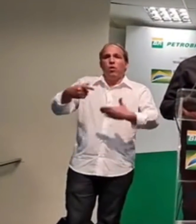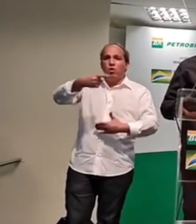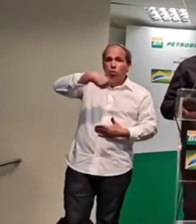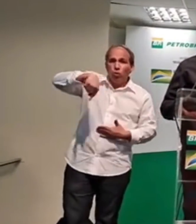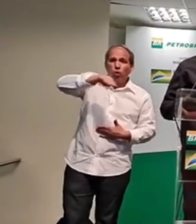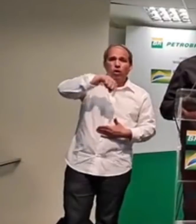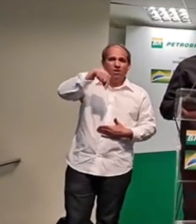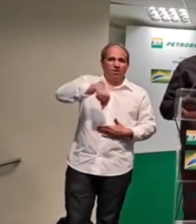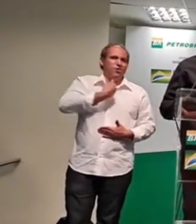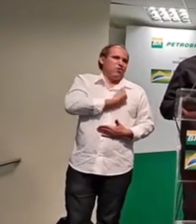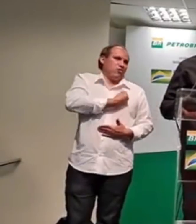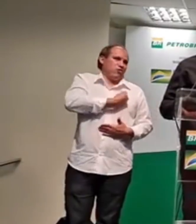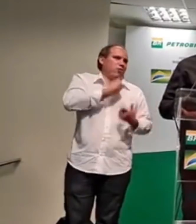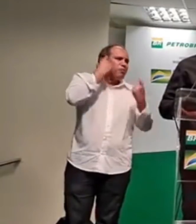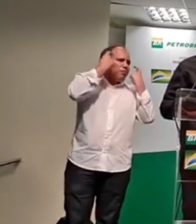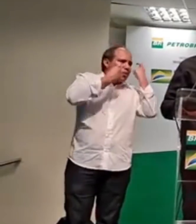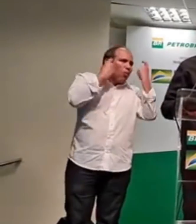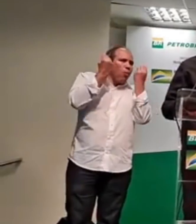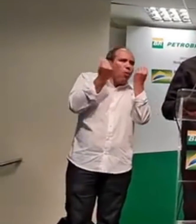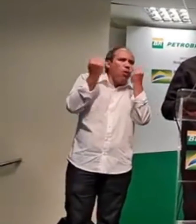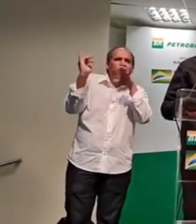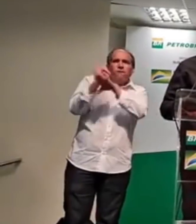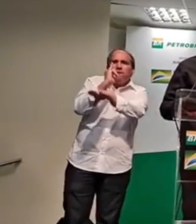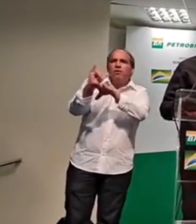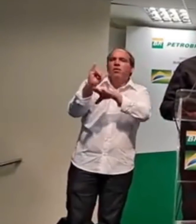nossa preocupação é buscar essa